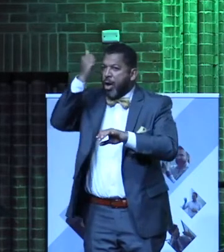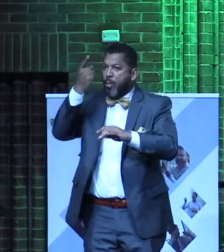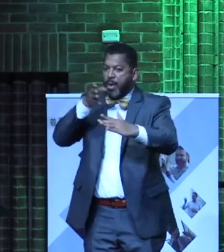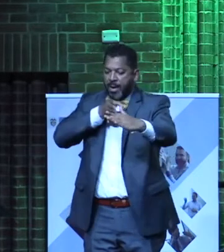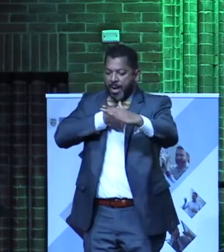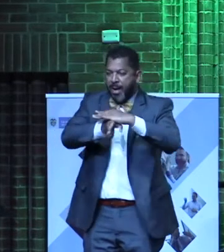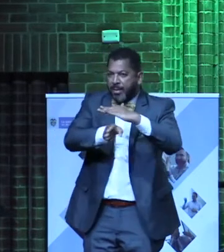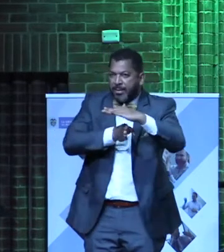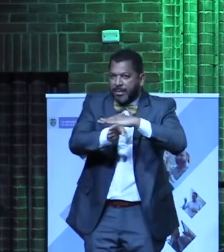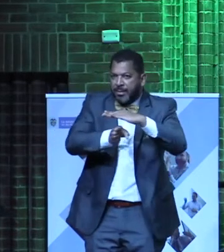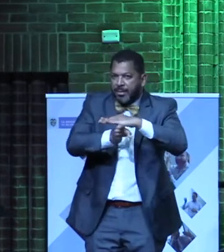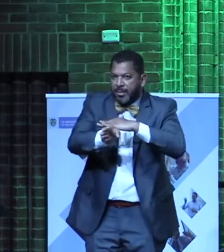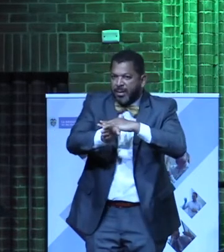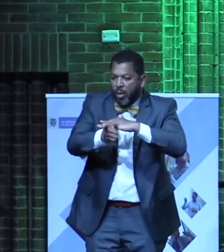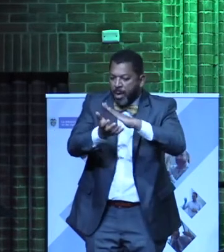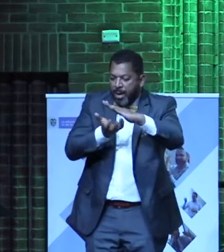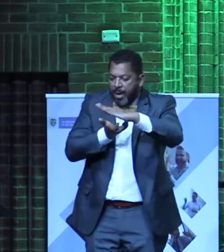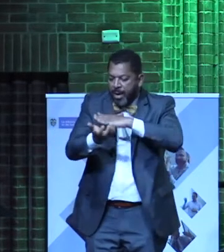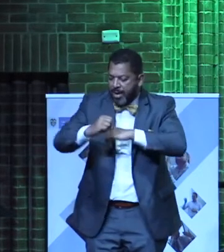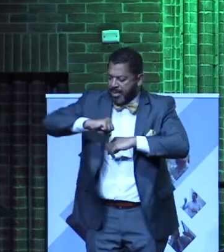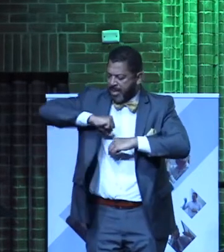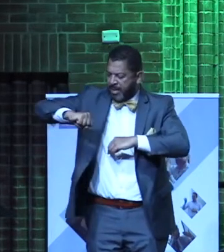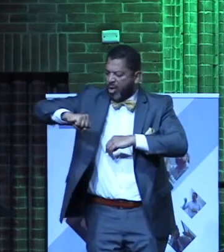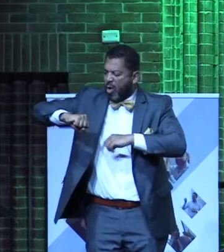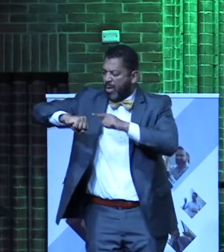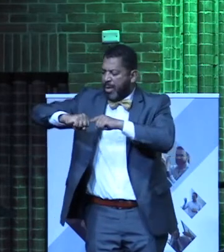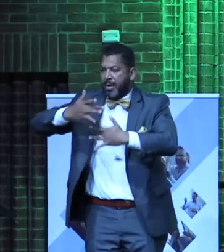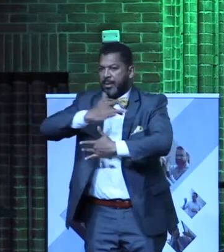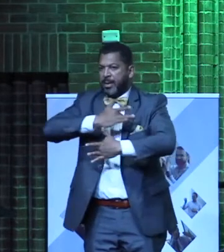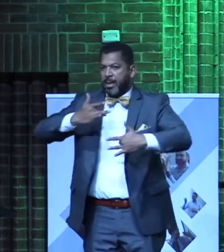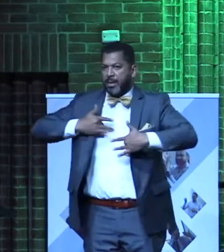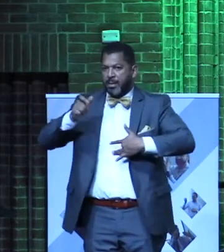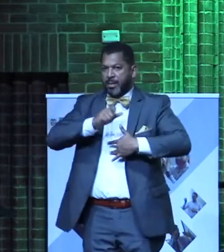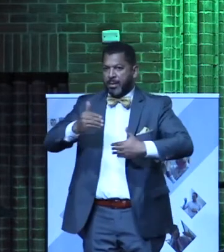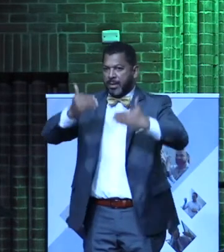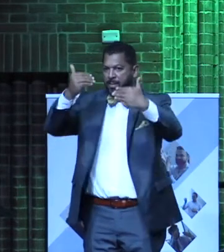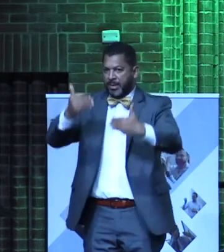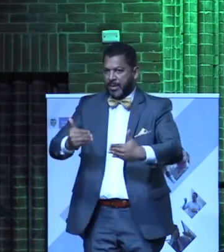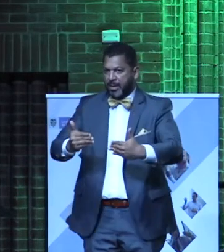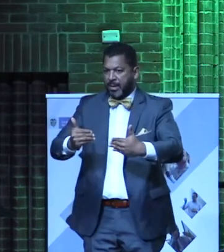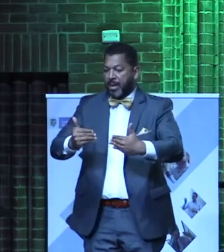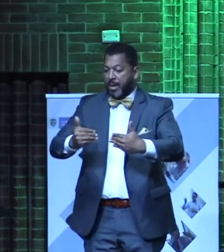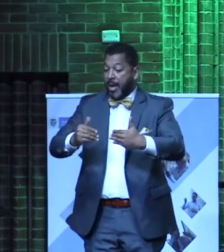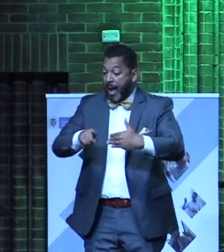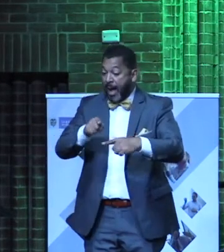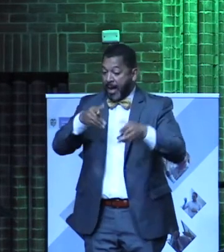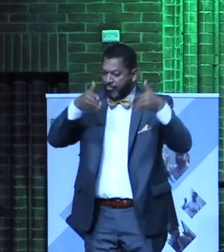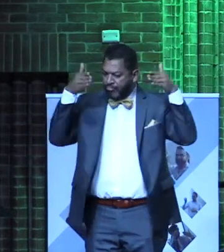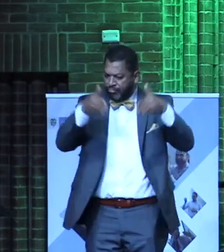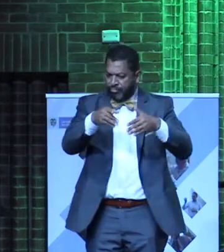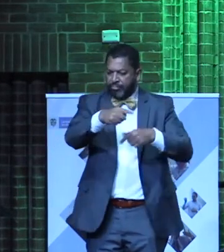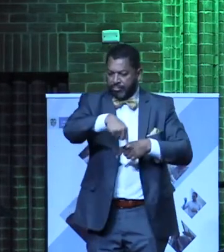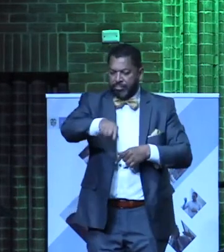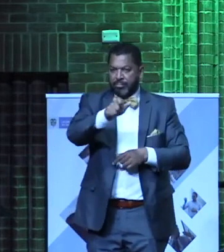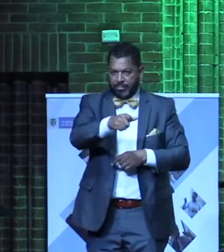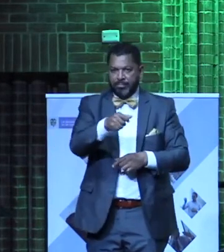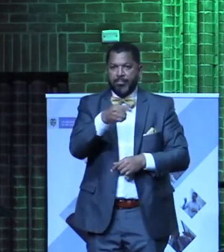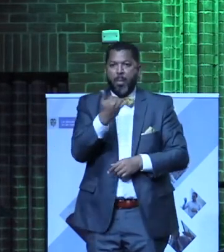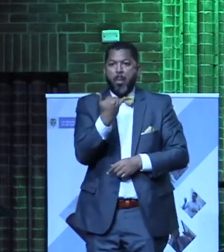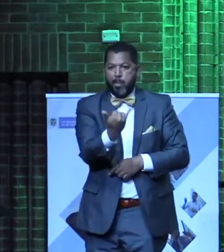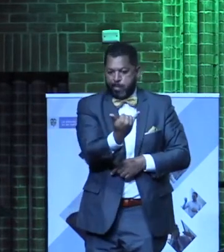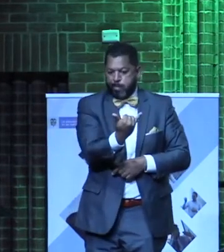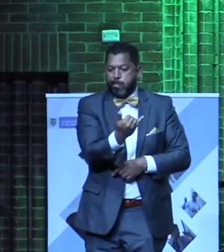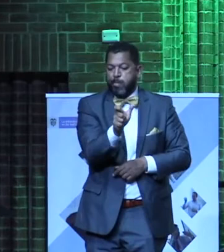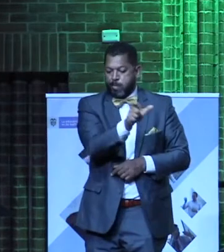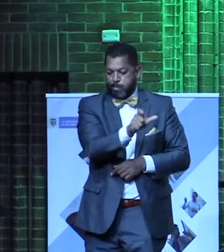accesibilidad al derecho a la salud de la persona con discapacidad. Y en este caso vamos a hablar concretamente de la